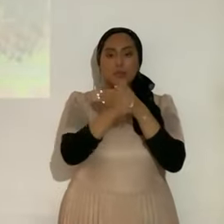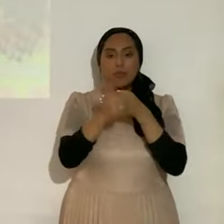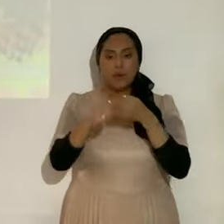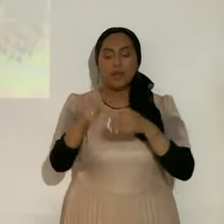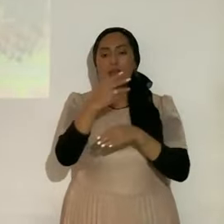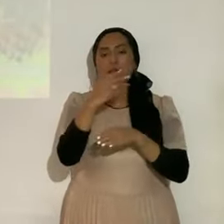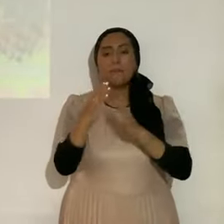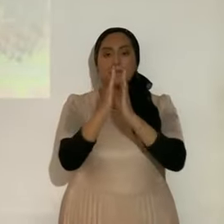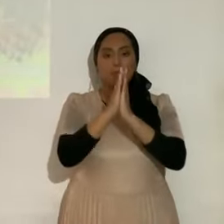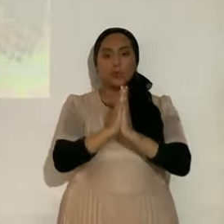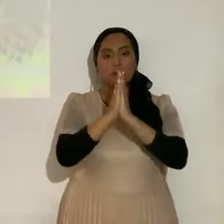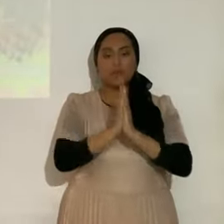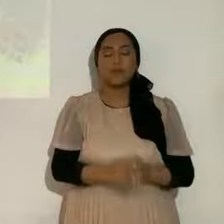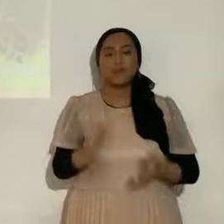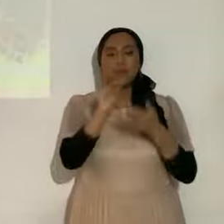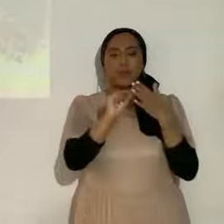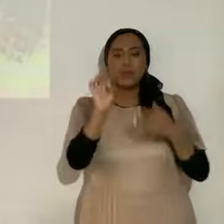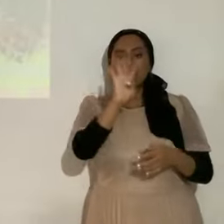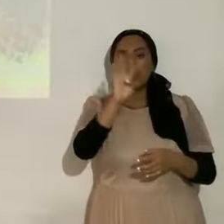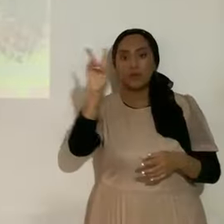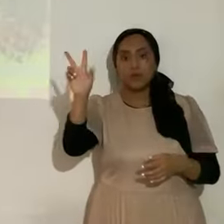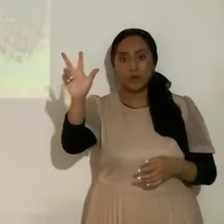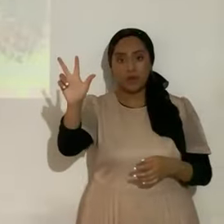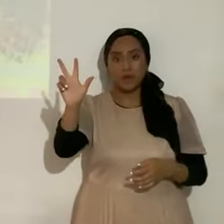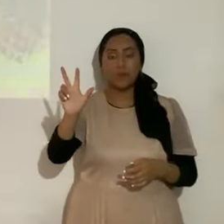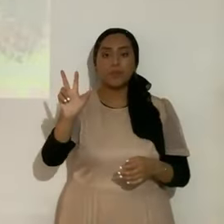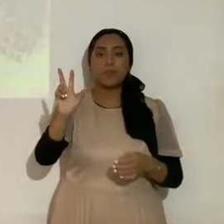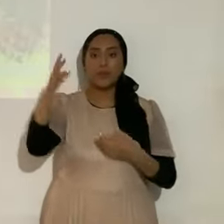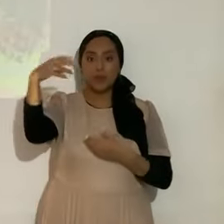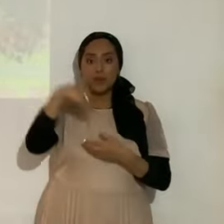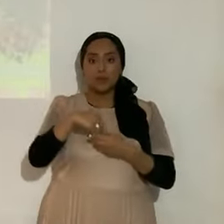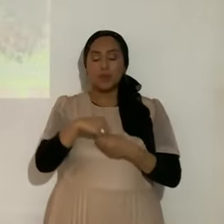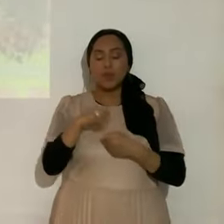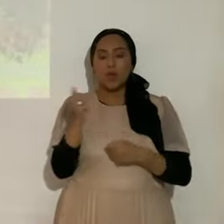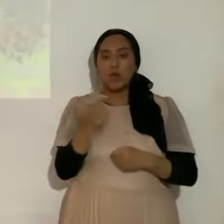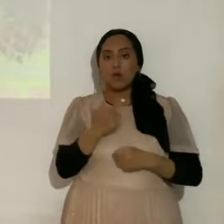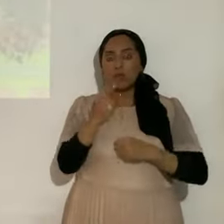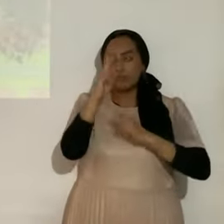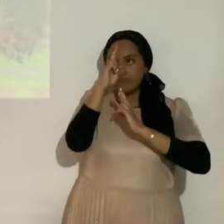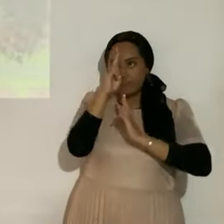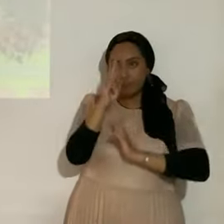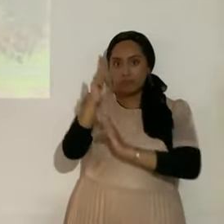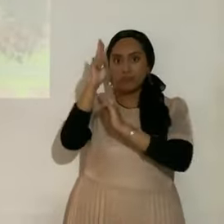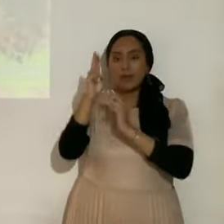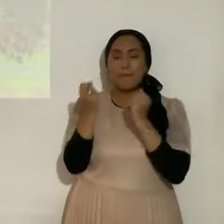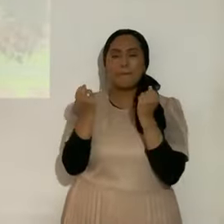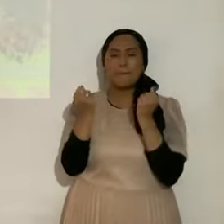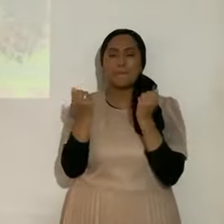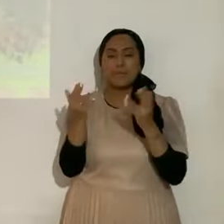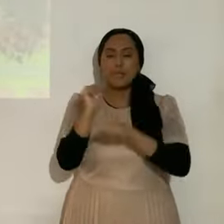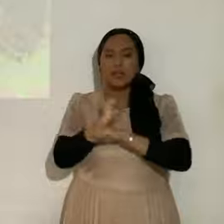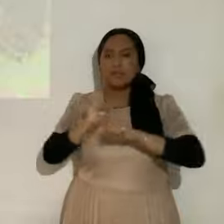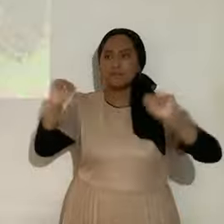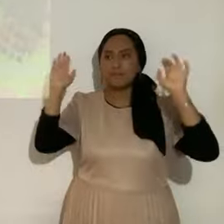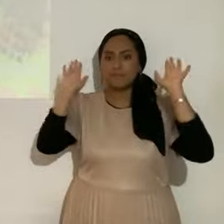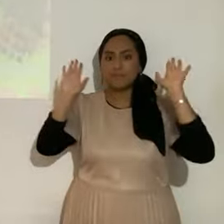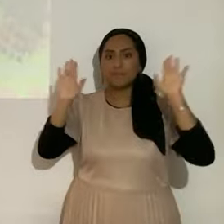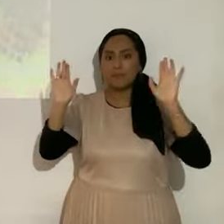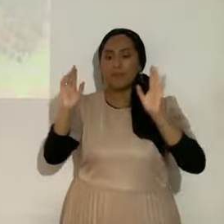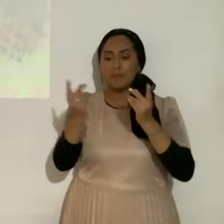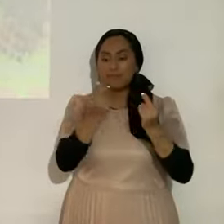las oraciones. El verso 43. Y sobrevino temor a toda persona, y muchas maravillas y señales